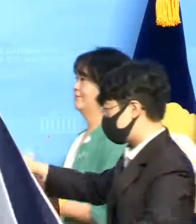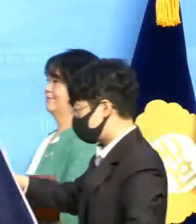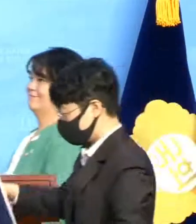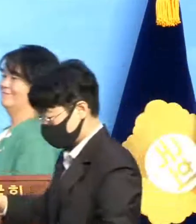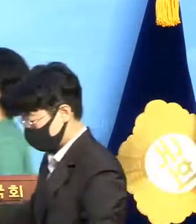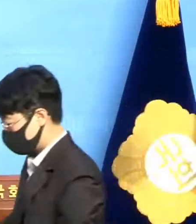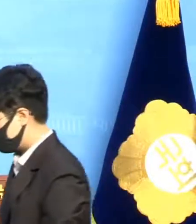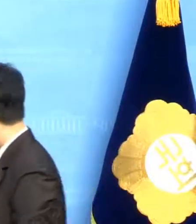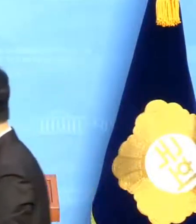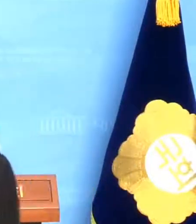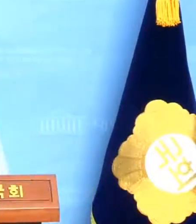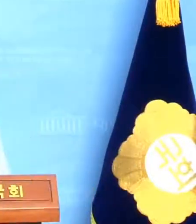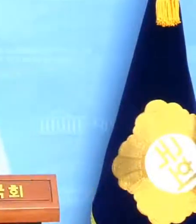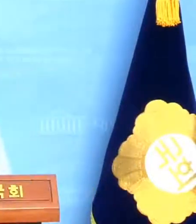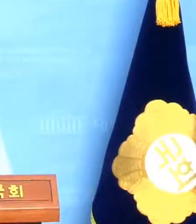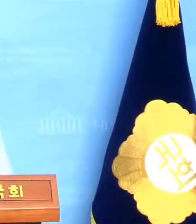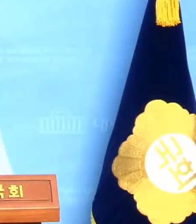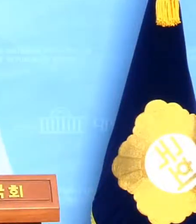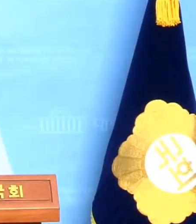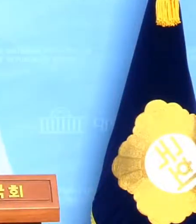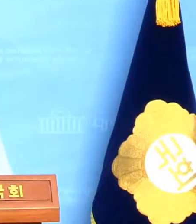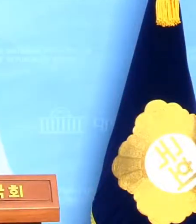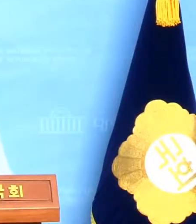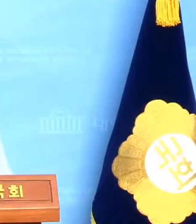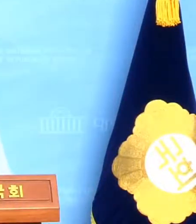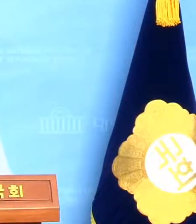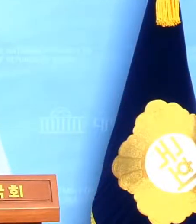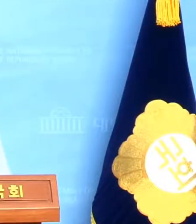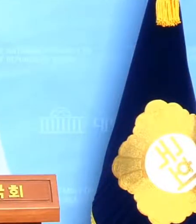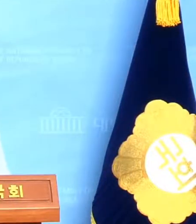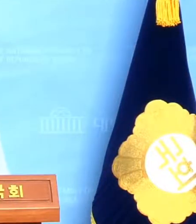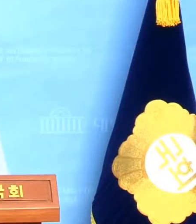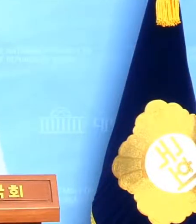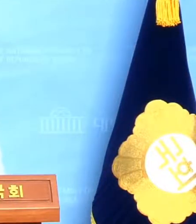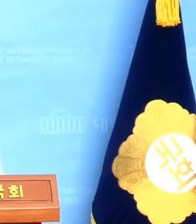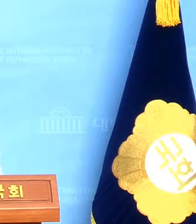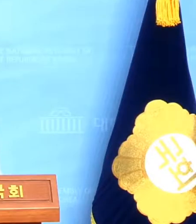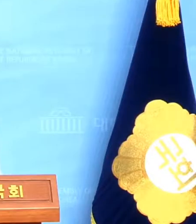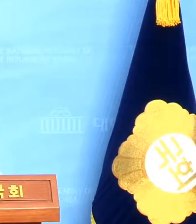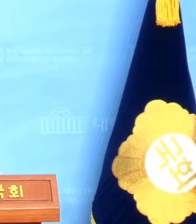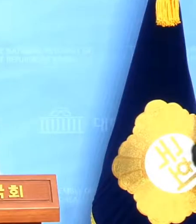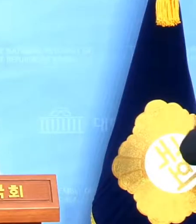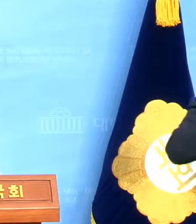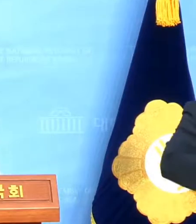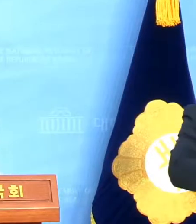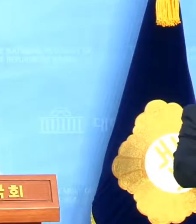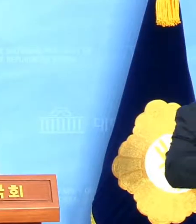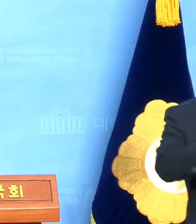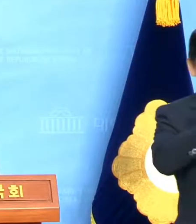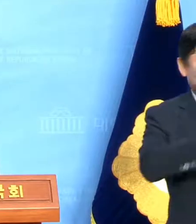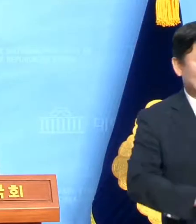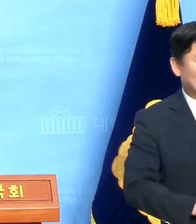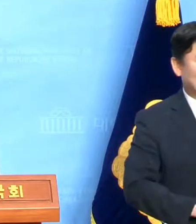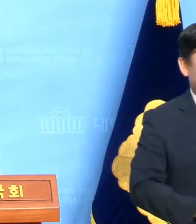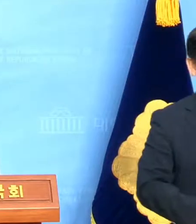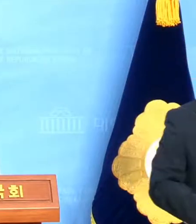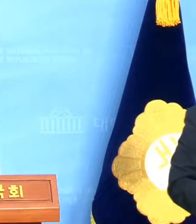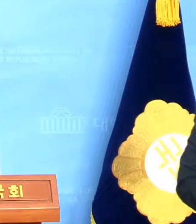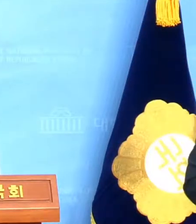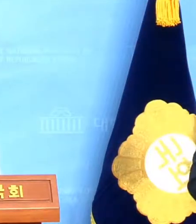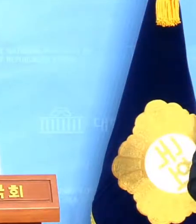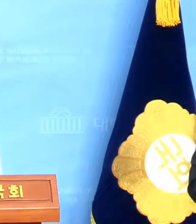이제 아직 그 장소를 대한 시간이 좀 남아 가지고 한 가지 공지 말씀 기자 분들께 좀 드리고 싶어 너 에